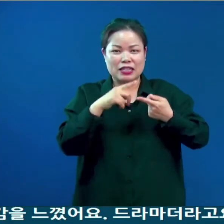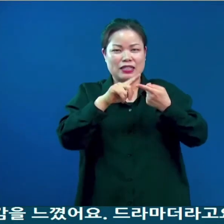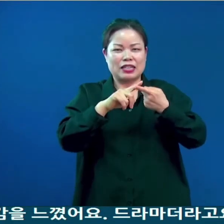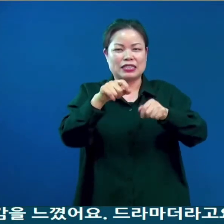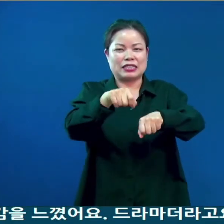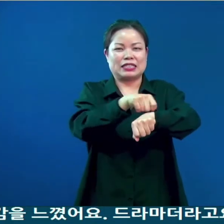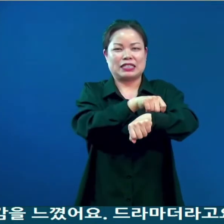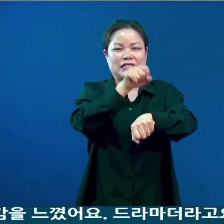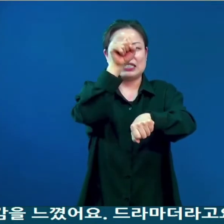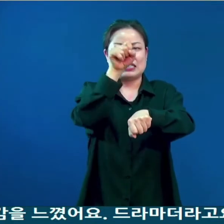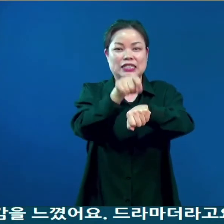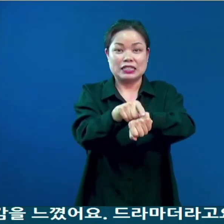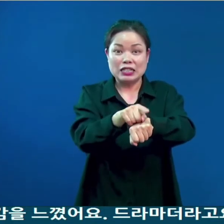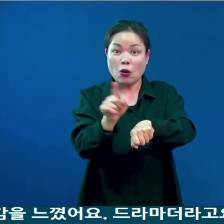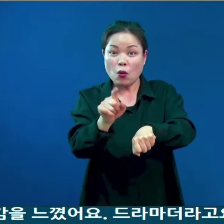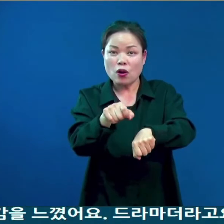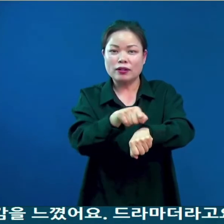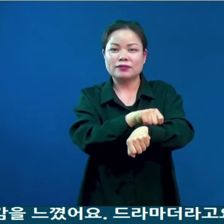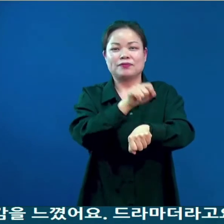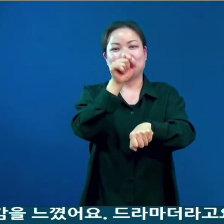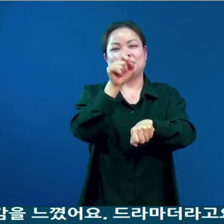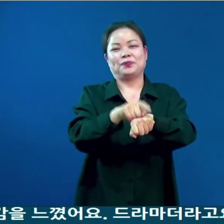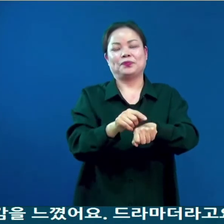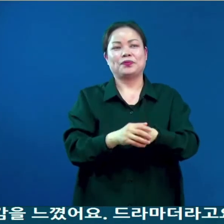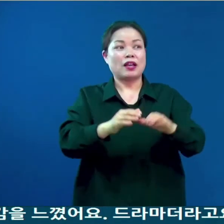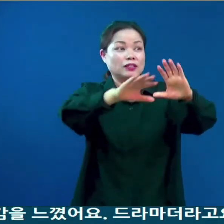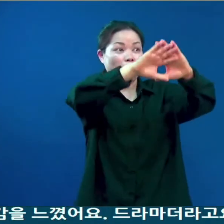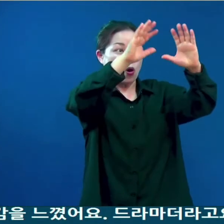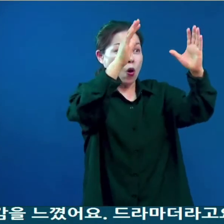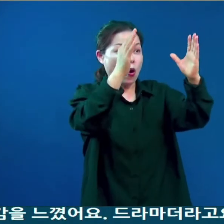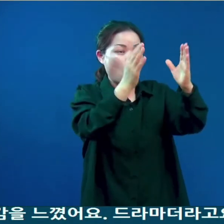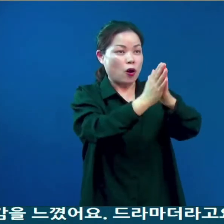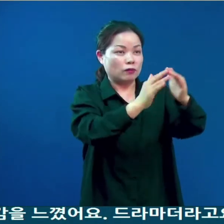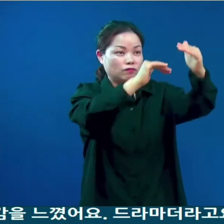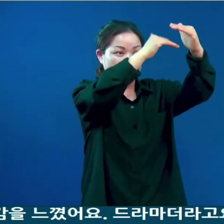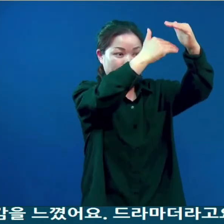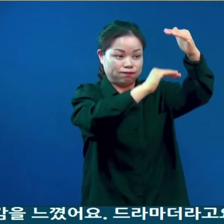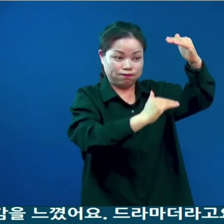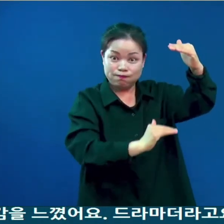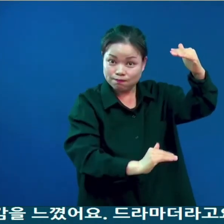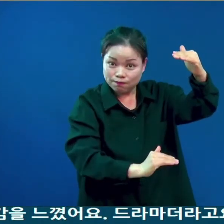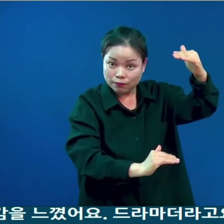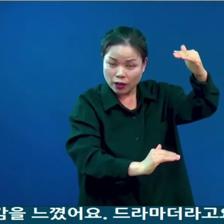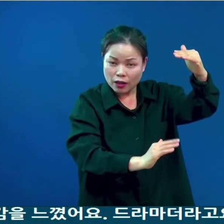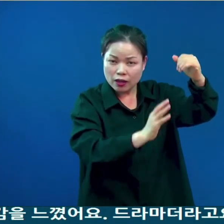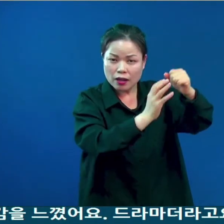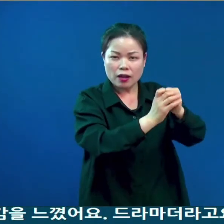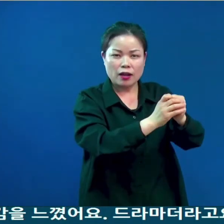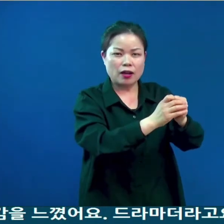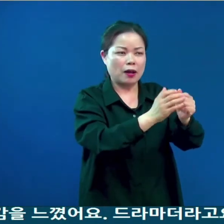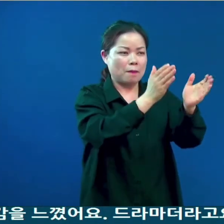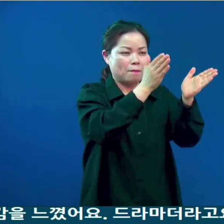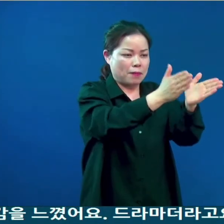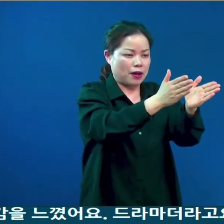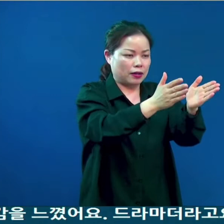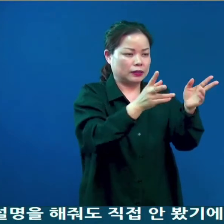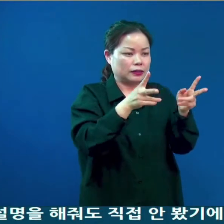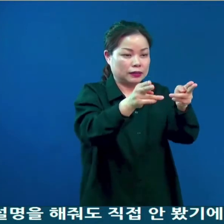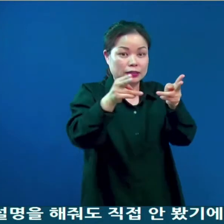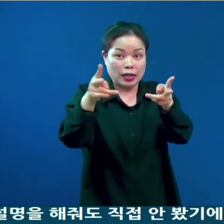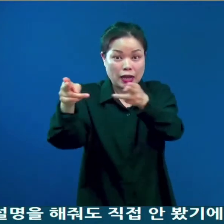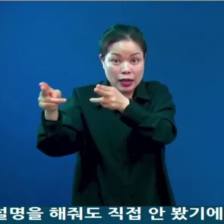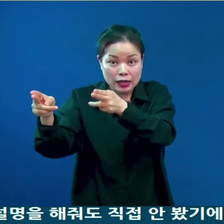이 특징이 있습니다. 어떤 특징이 있냐면 전체 큰 줄거리와 매회 토막토막 방송되는